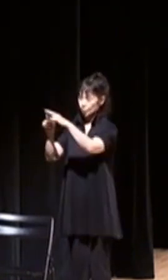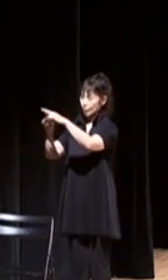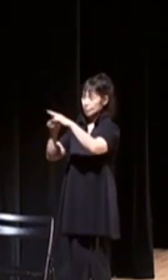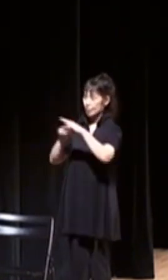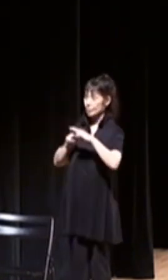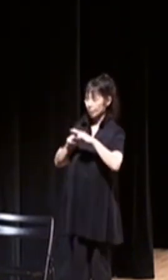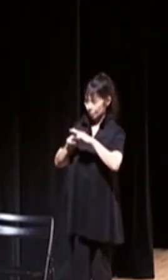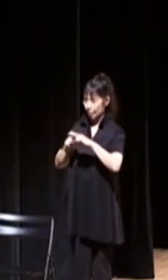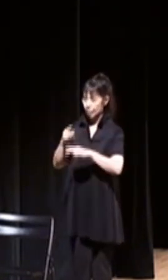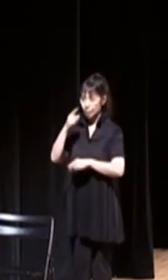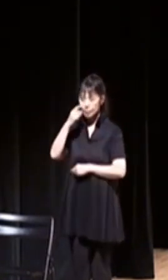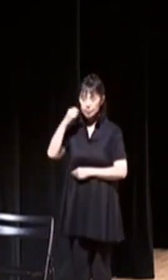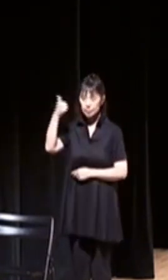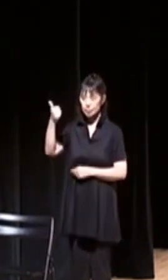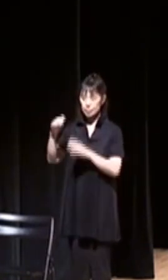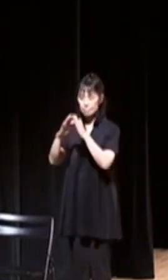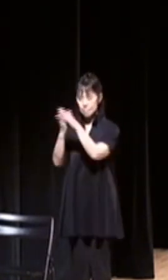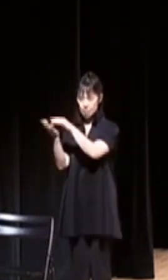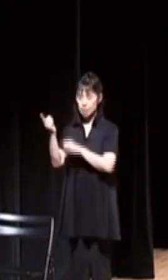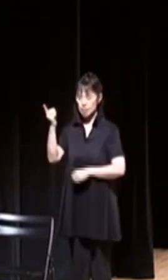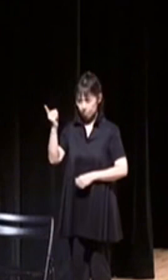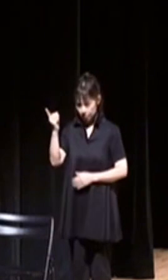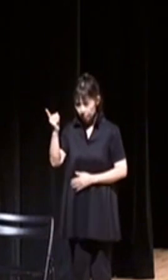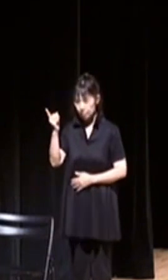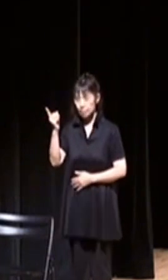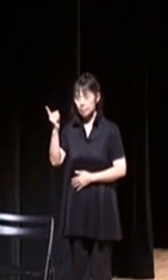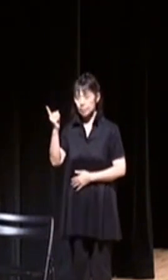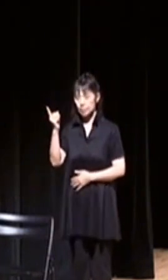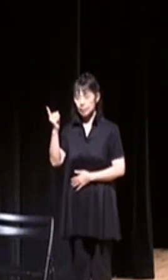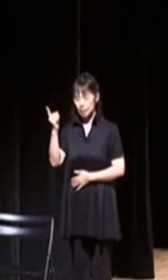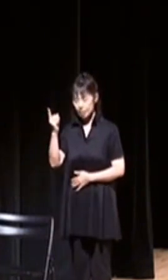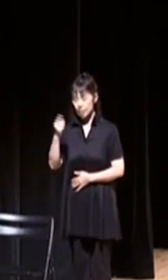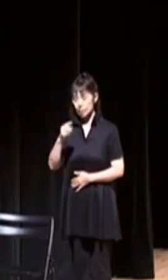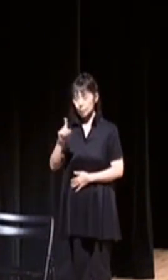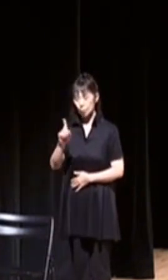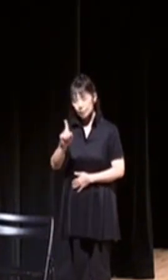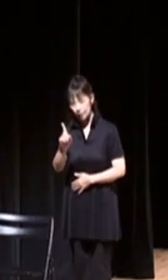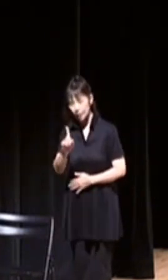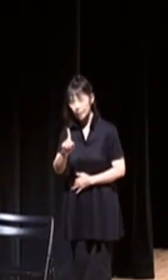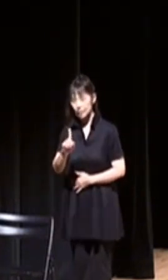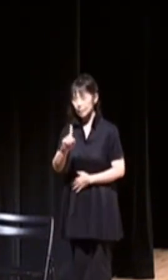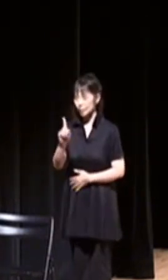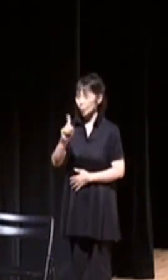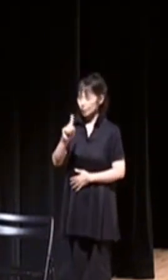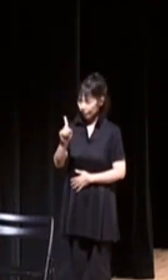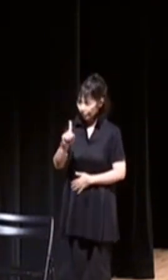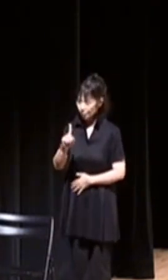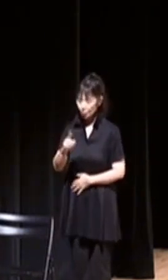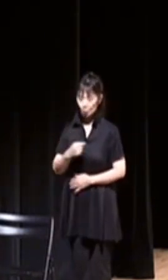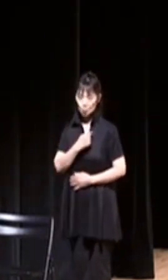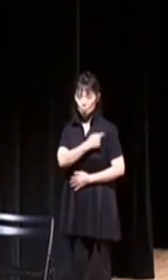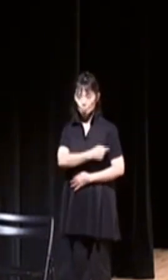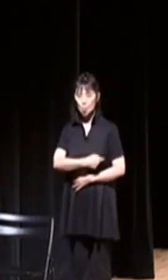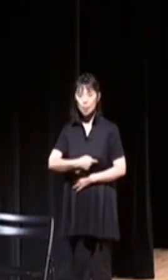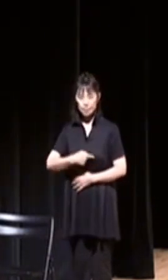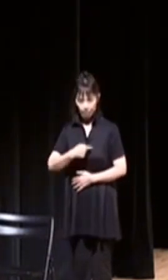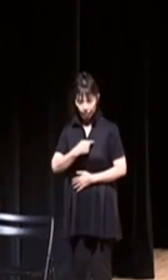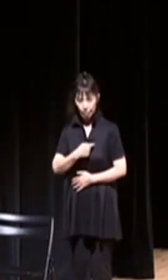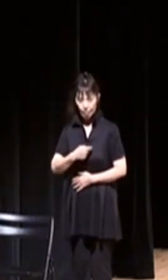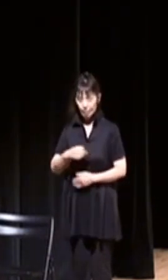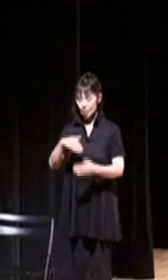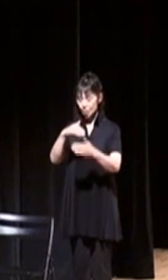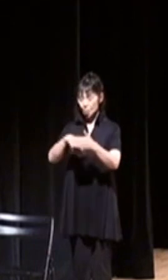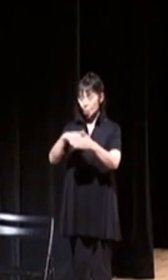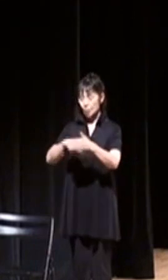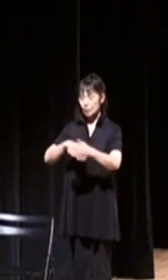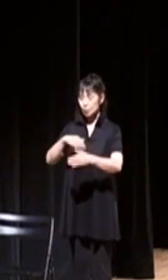せは父の急死でした。ああどうしてどうしてという思いで堀内さん